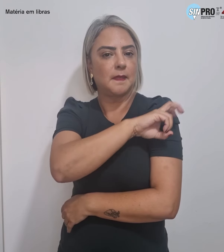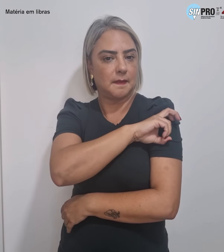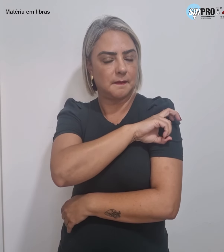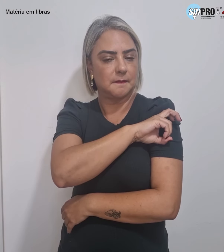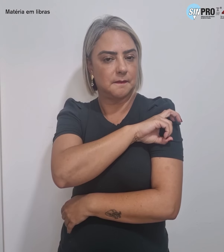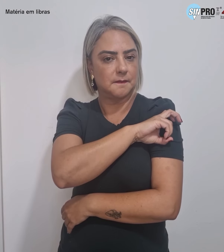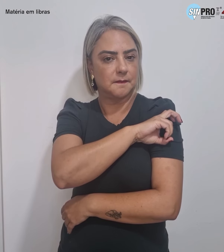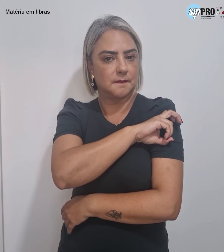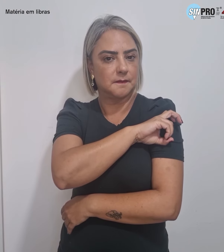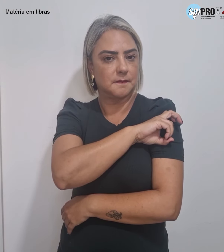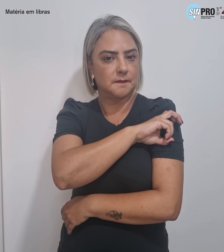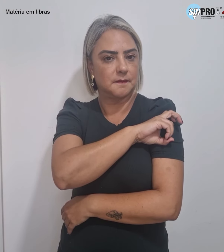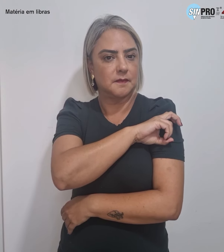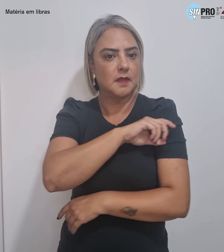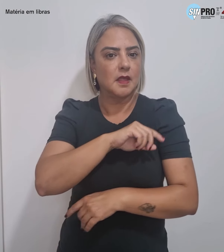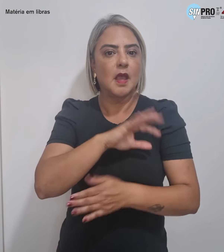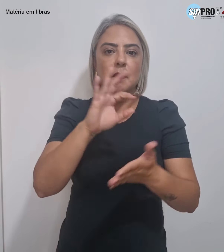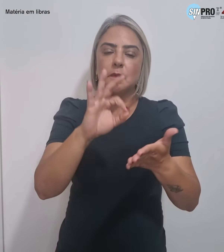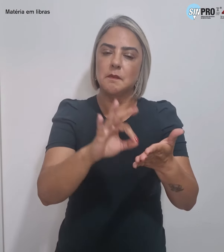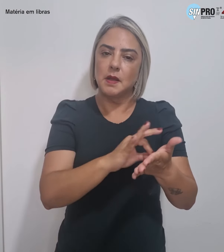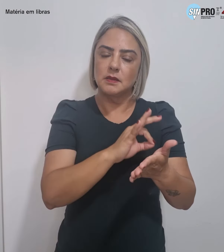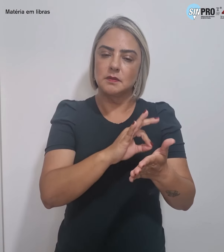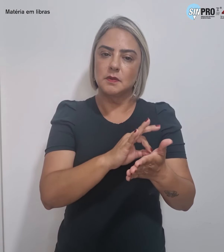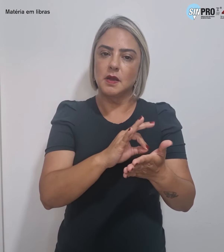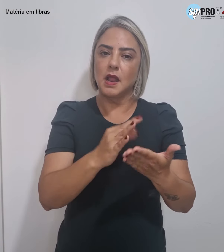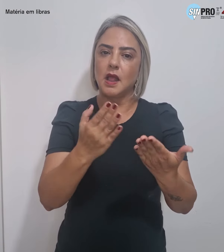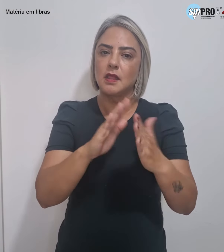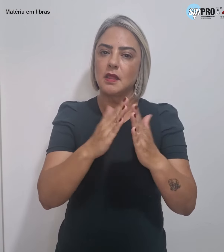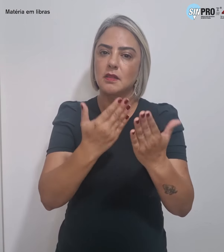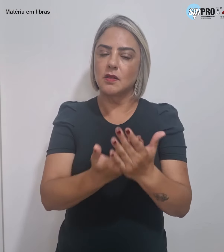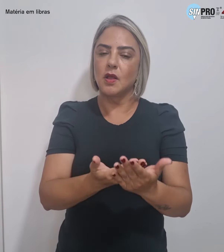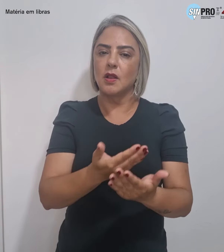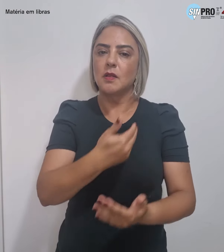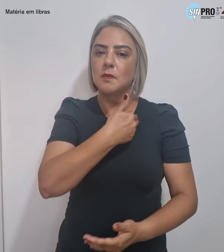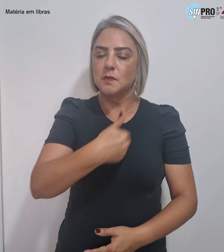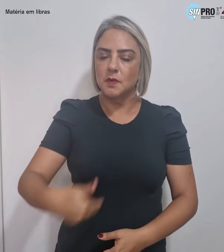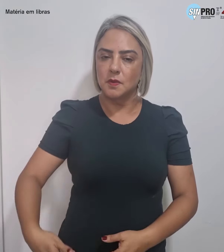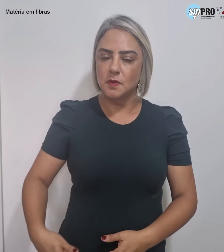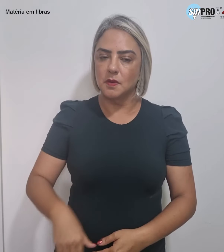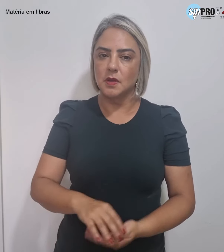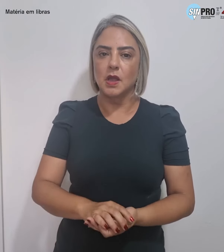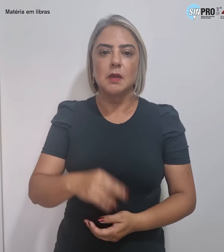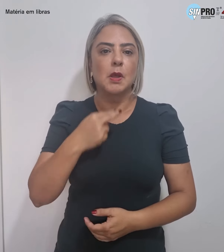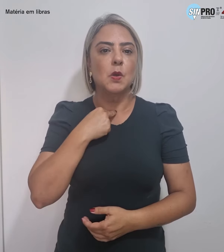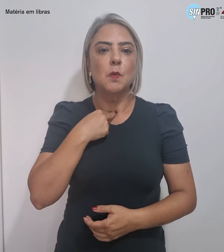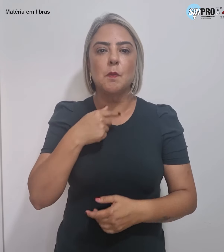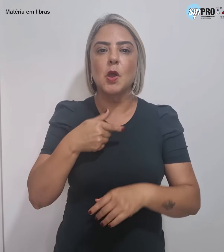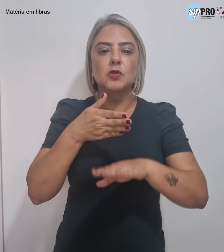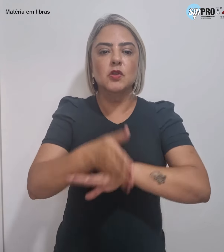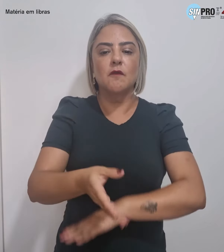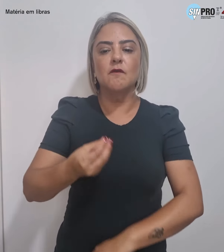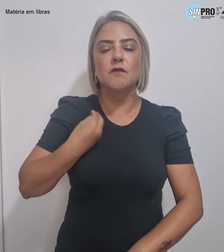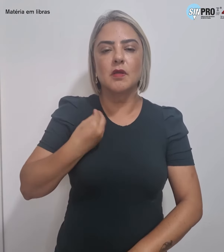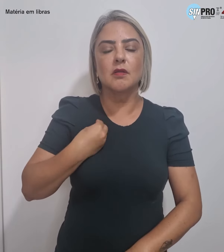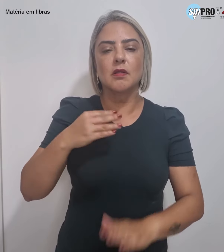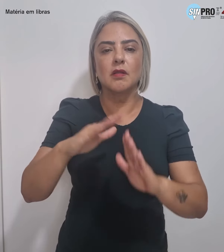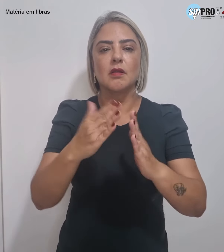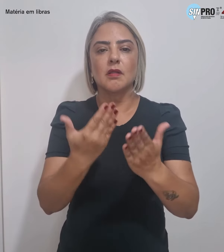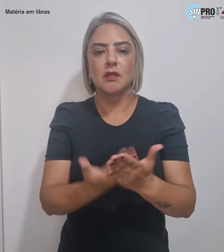fundamental, matriculadas na rede pública de ensino, impossibilitadas de frequentar as escolas em razão de